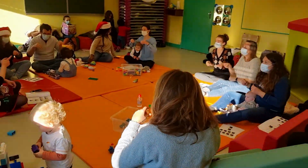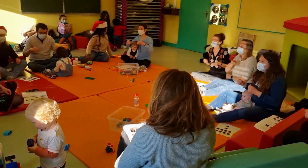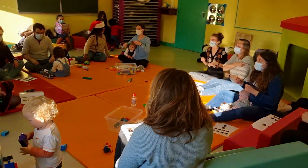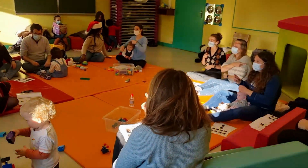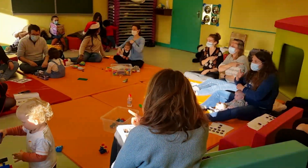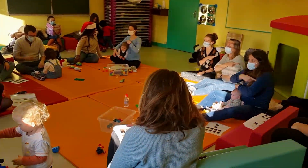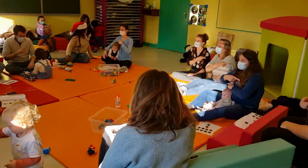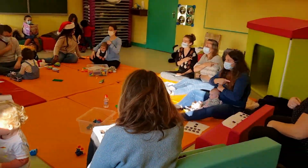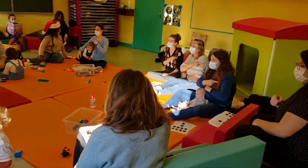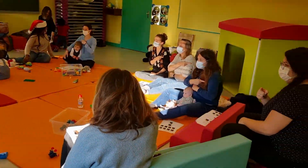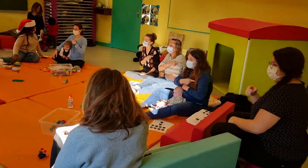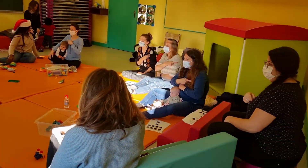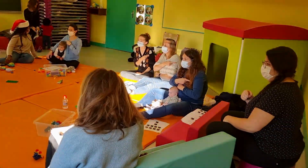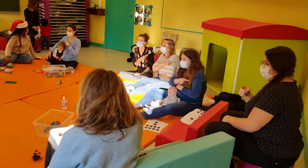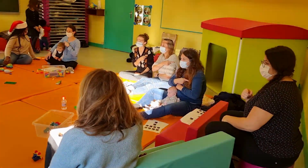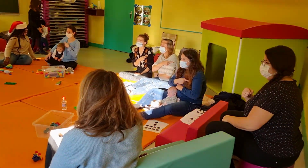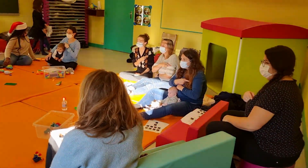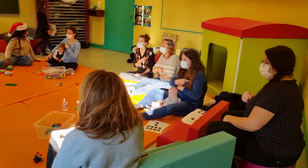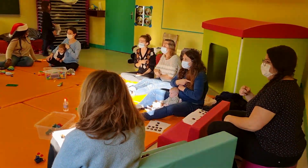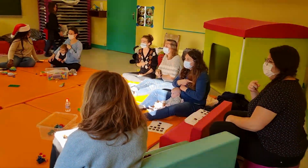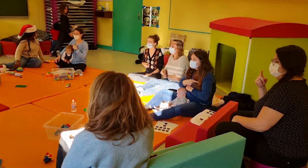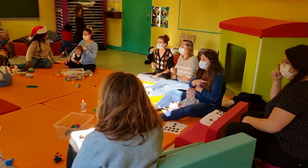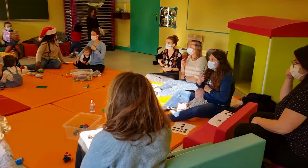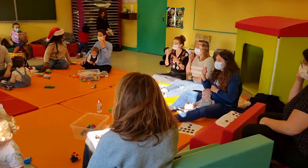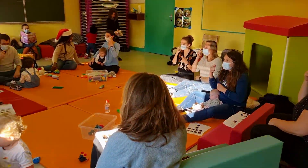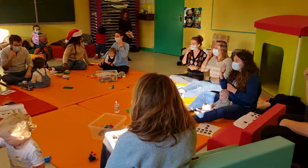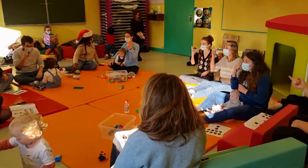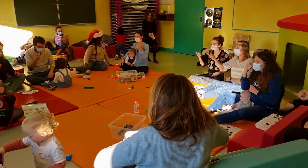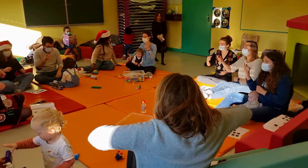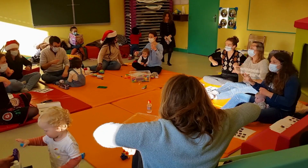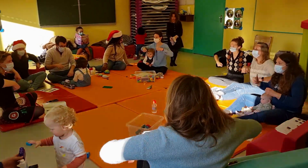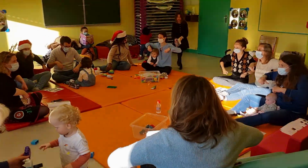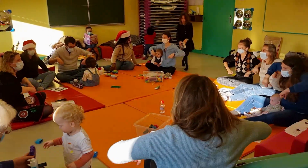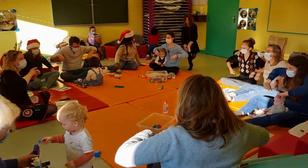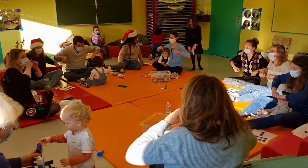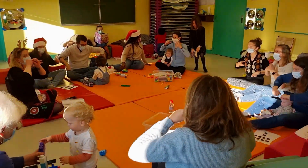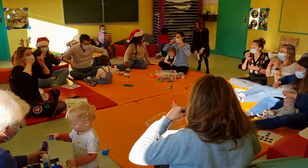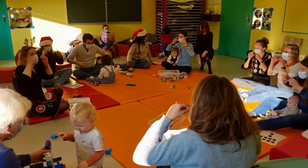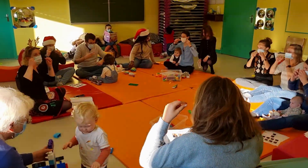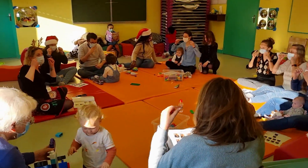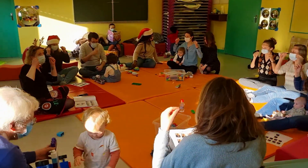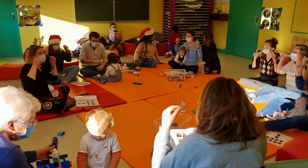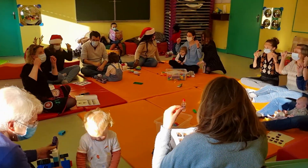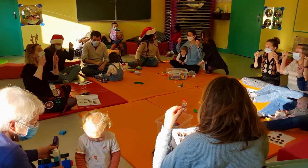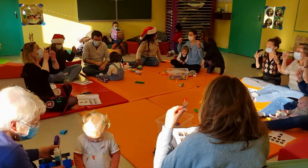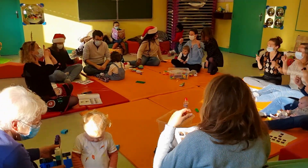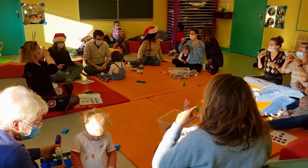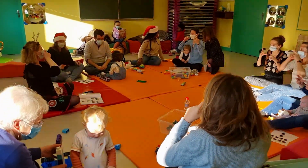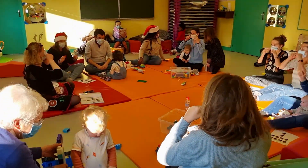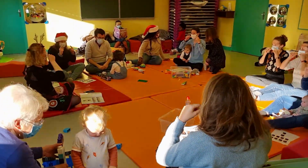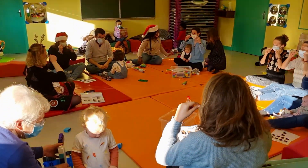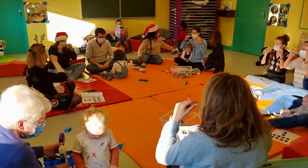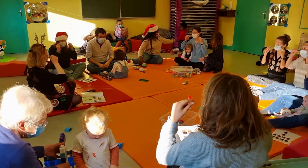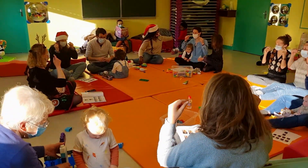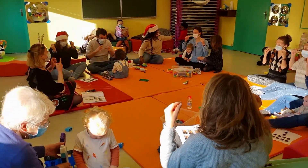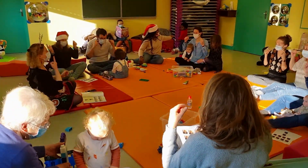que la langue des signes bébé ne retarde absolument pas l'acquisition du langage. Donc comme je vous disais tout à l'heure, c'est une